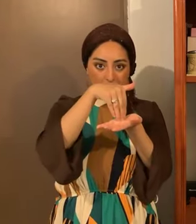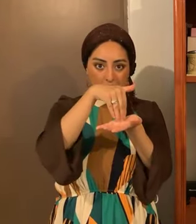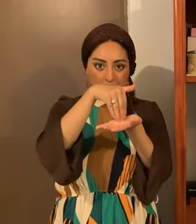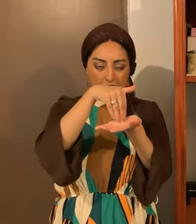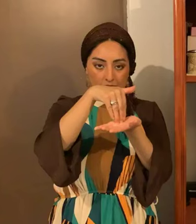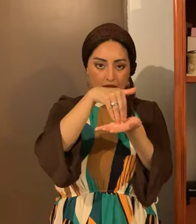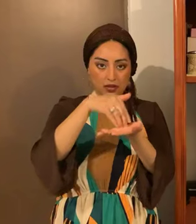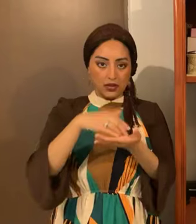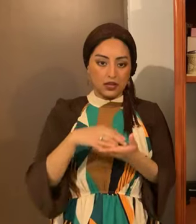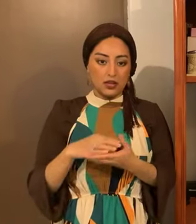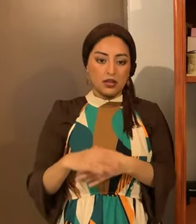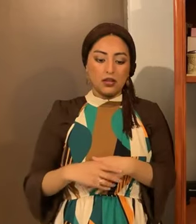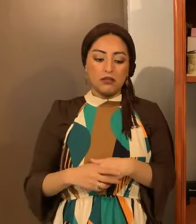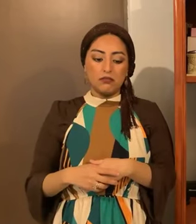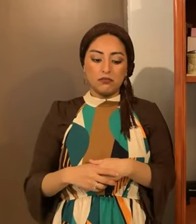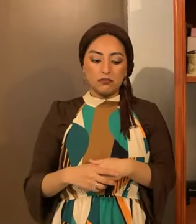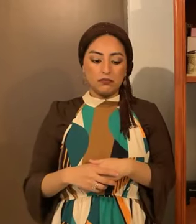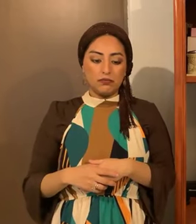de una nota